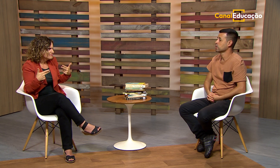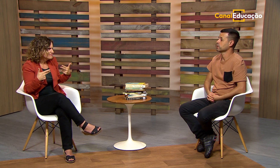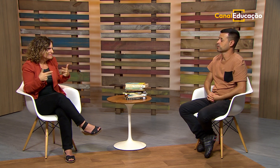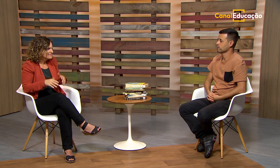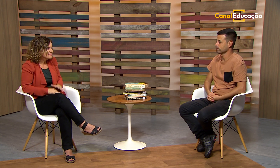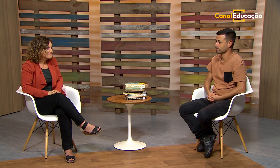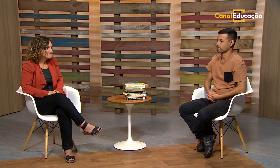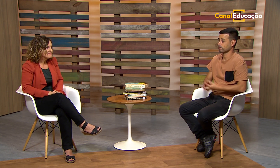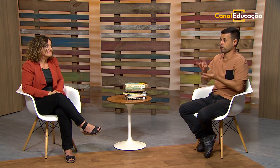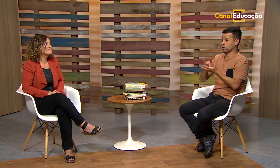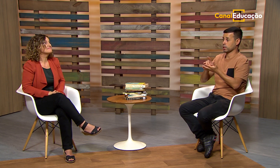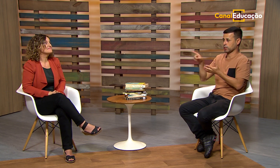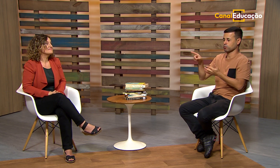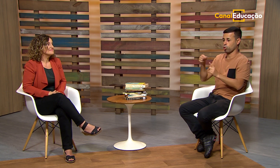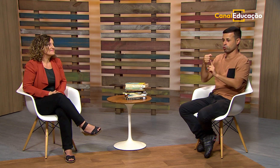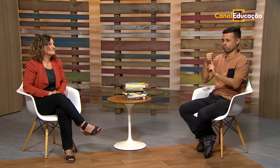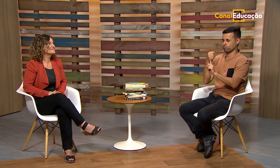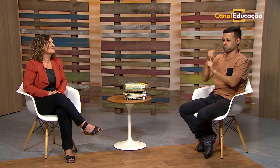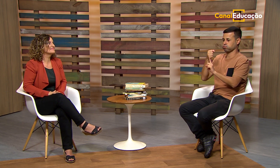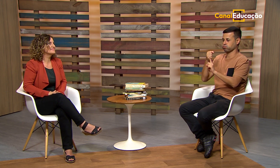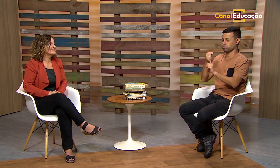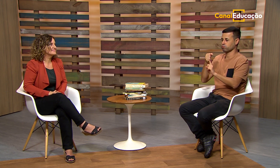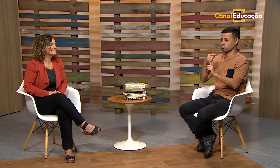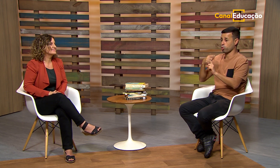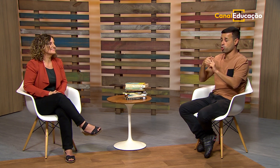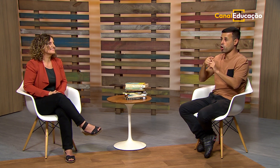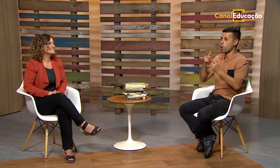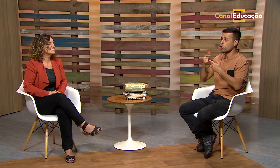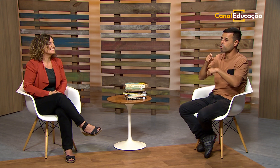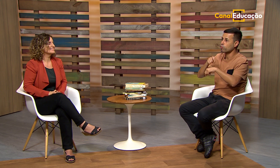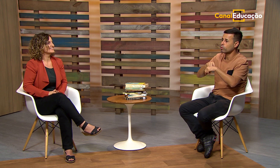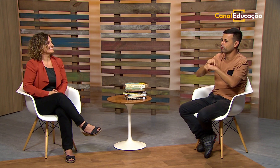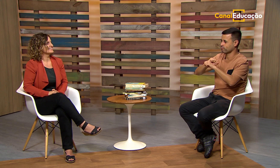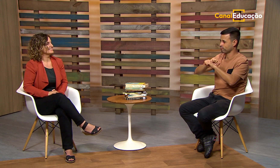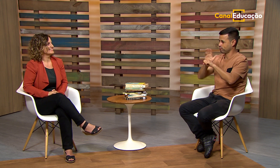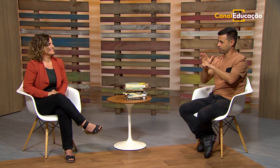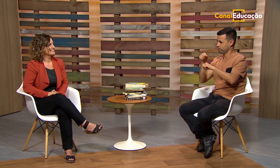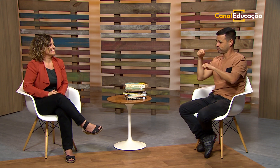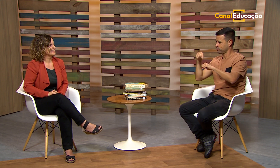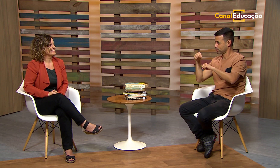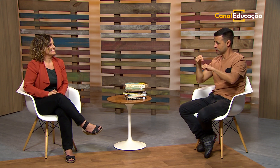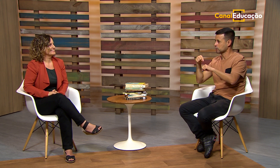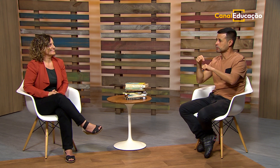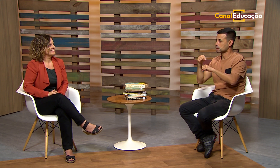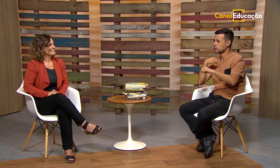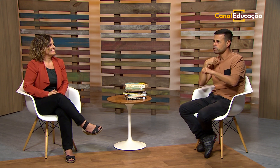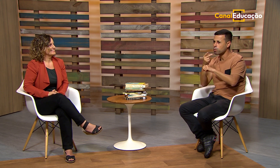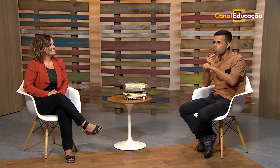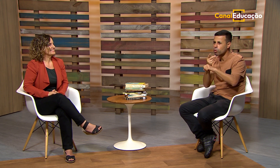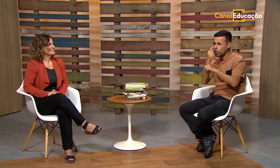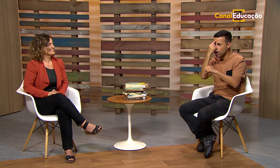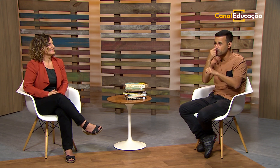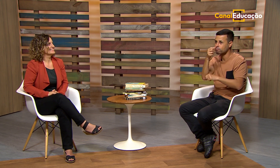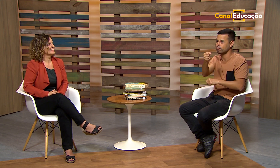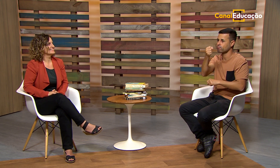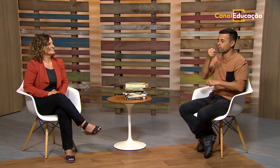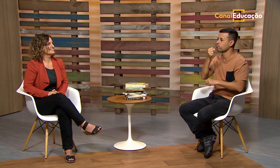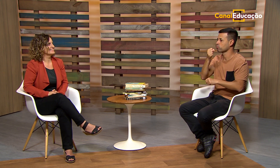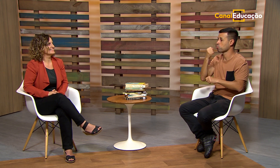exemplo? Isso foi o auge, porque dentro da realidade da pandemia que enfrentávamos, tive o cuidado